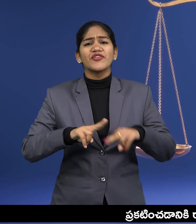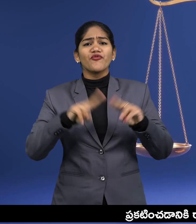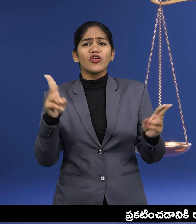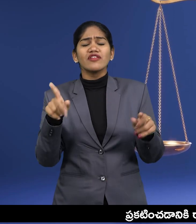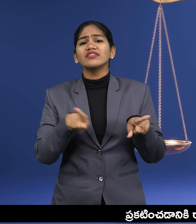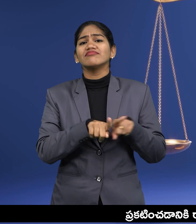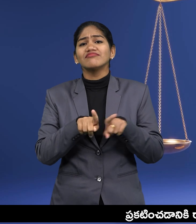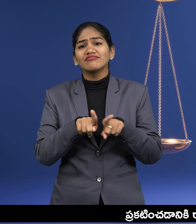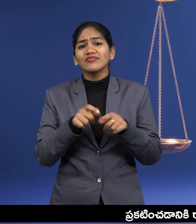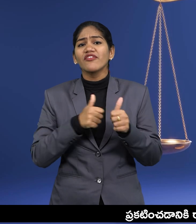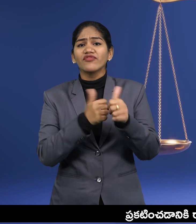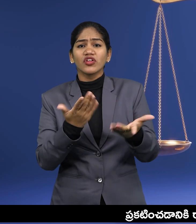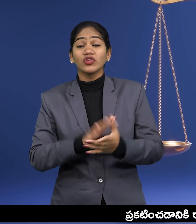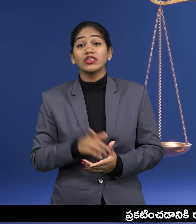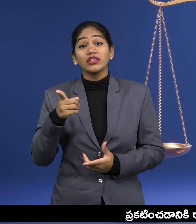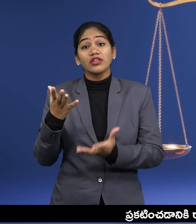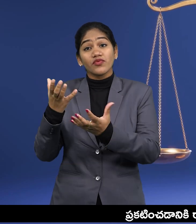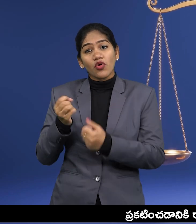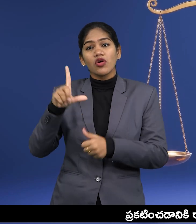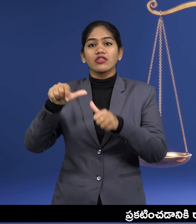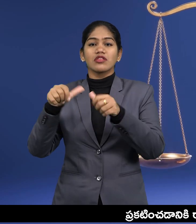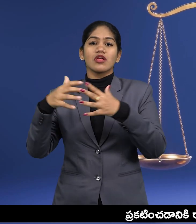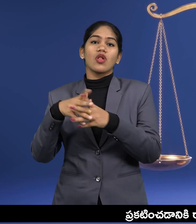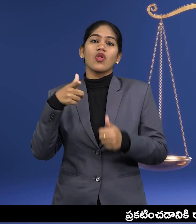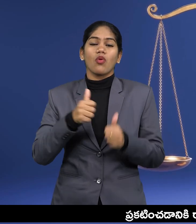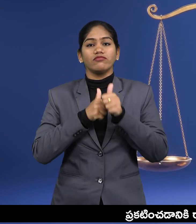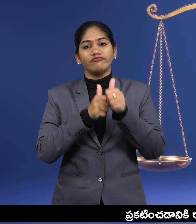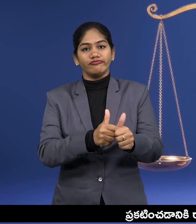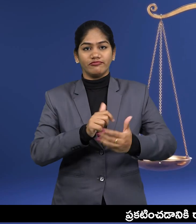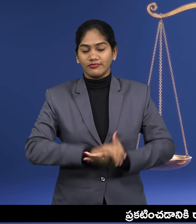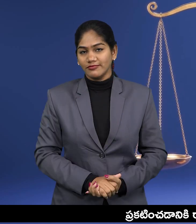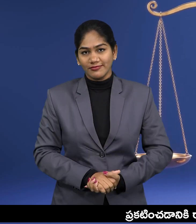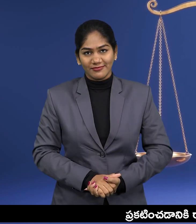ప్రకటించడానికి రాజ్యాంగం రాష్ట్రపతికి అధికారం ఇస్తుంది.